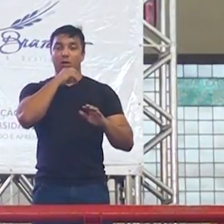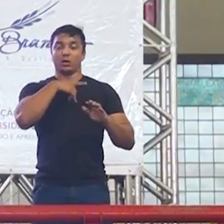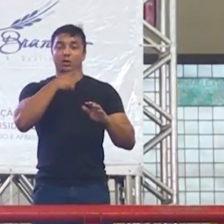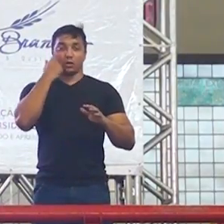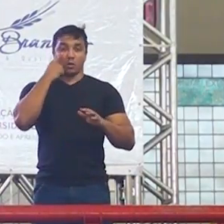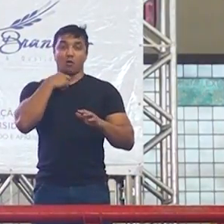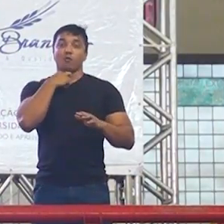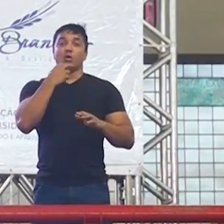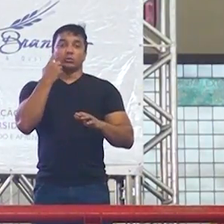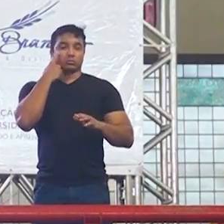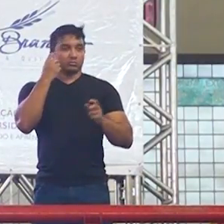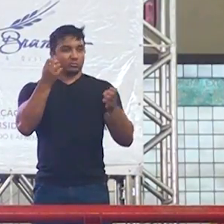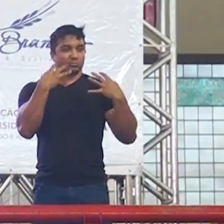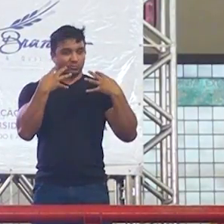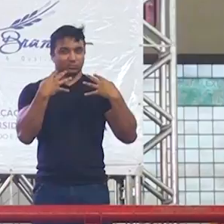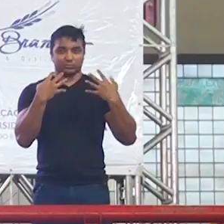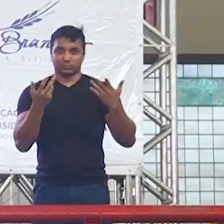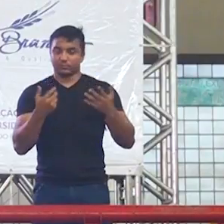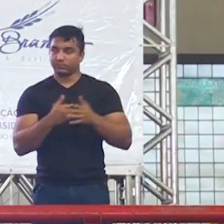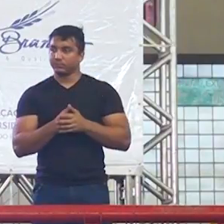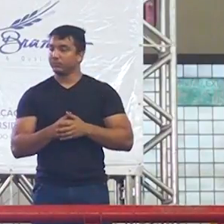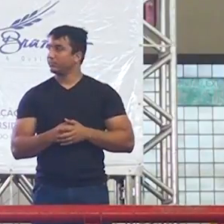minha voz.